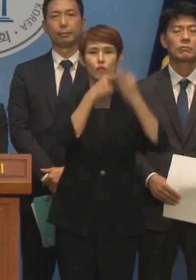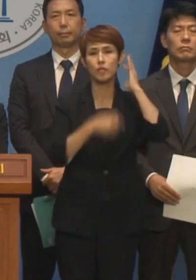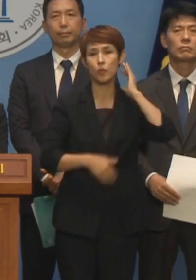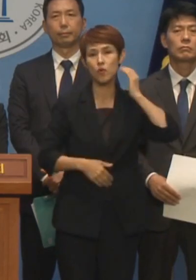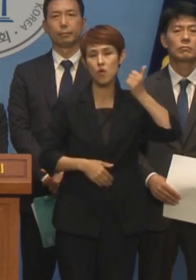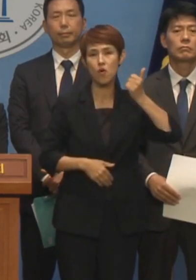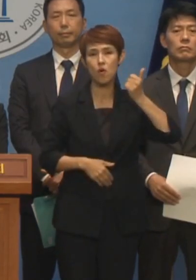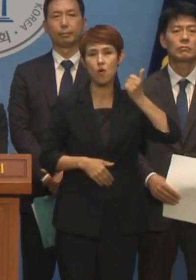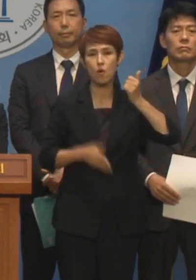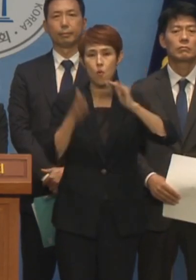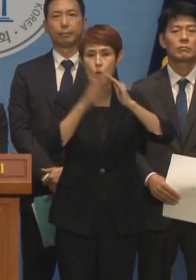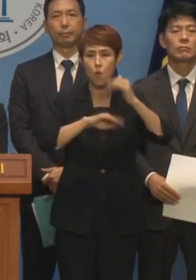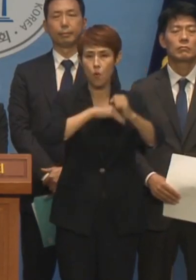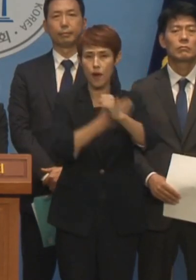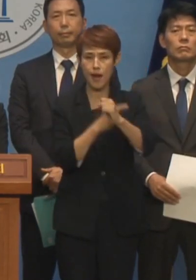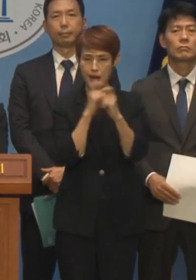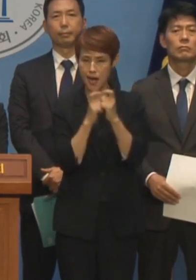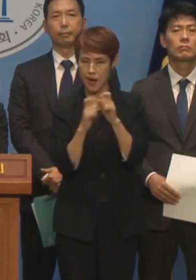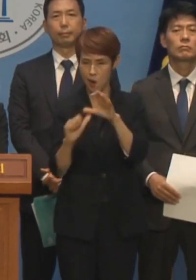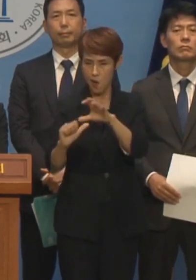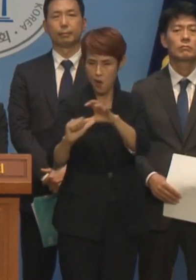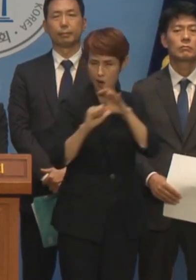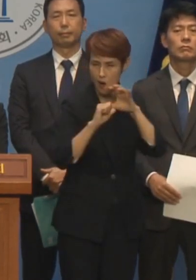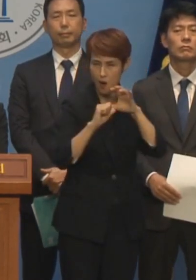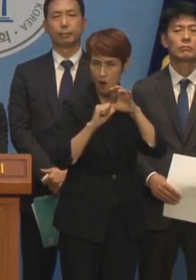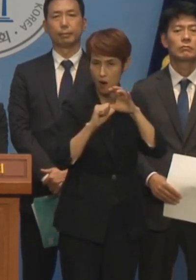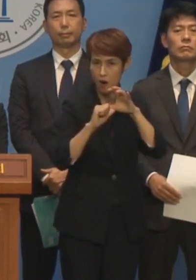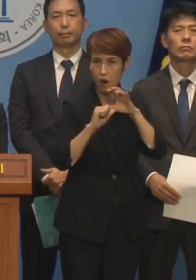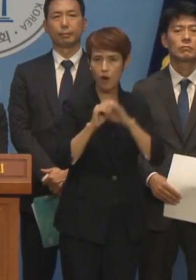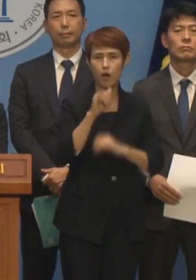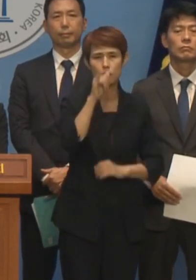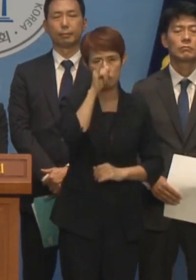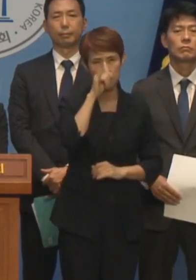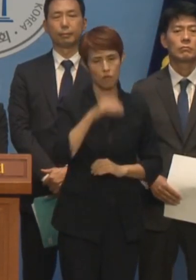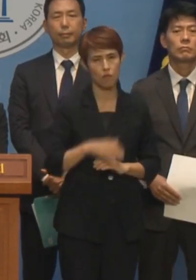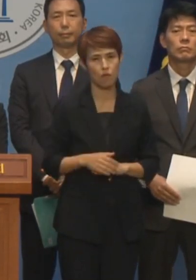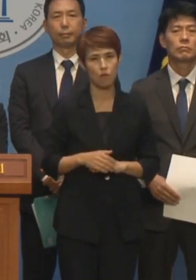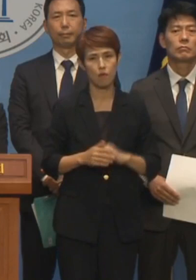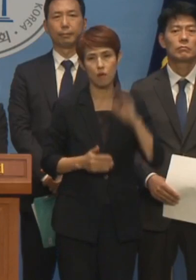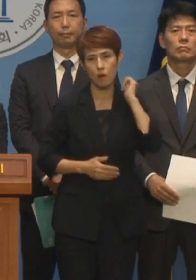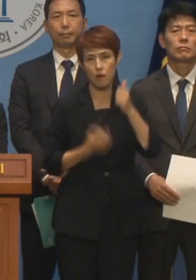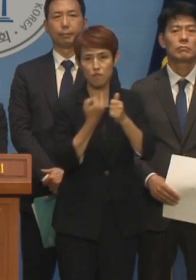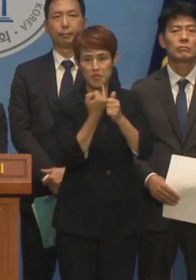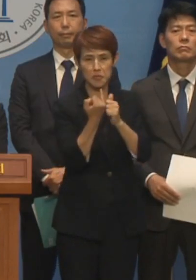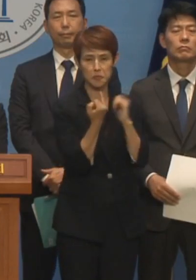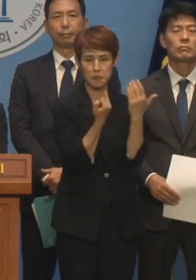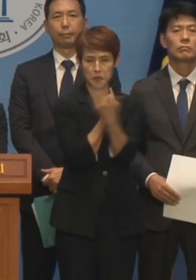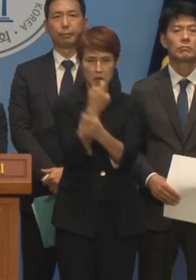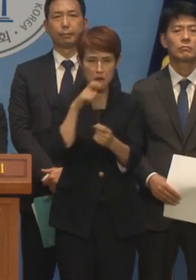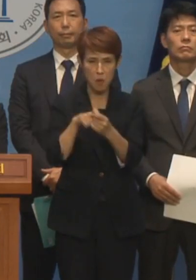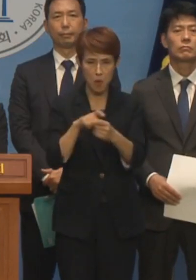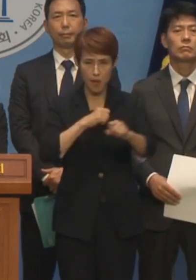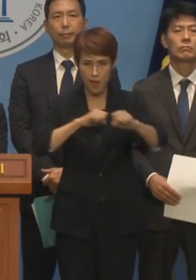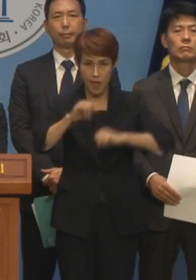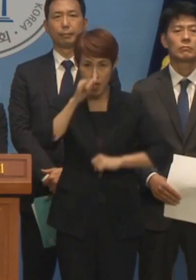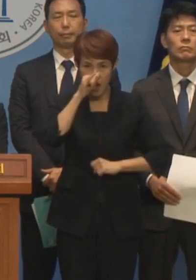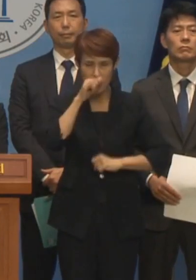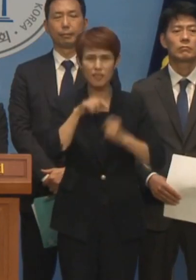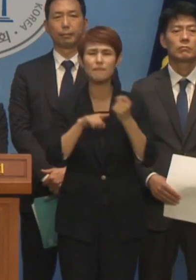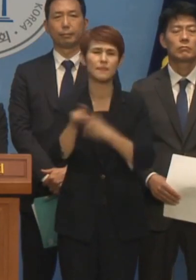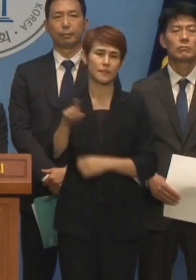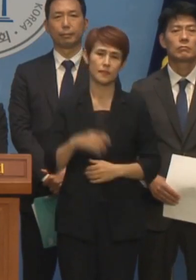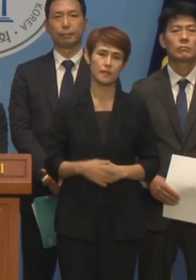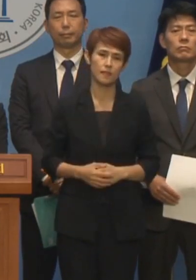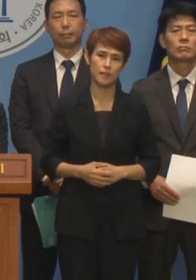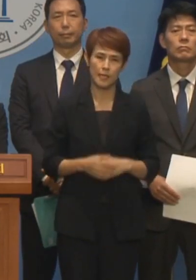권한을 사적으로 남용할 자유와 김건희 여사의 권익 보호에만 앞장서겠다는 뜻입니다.